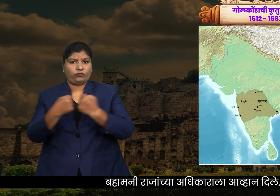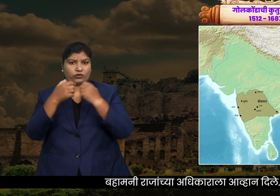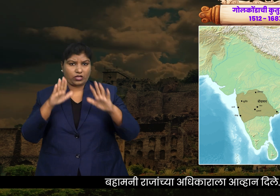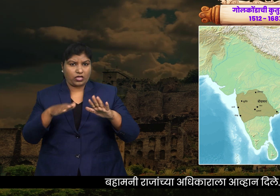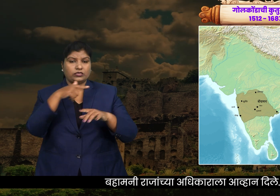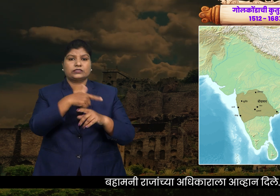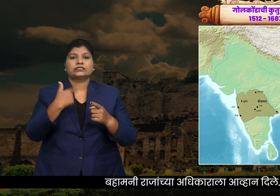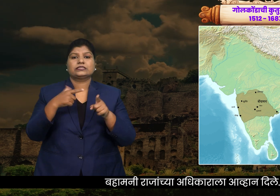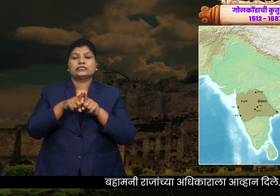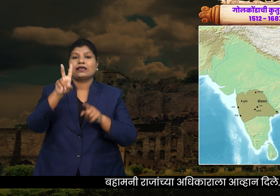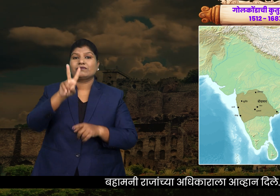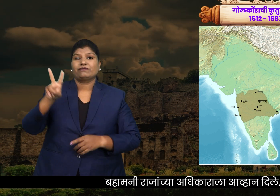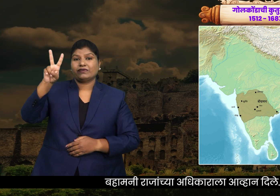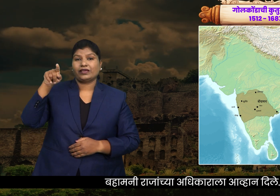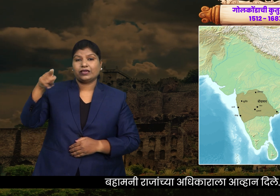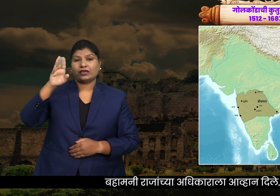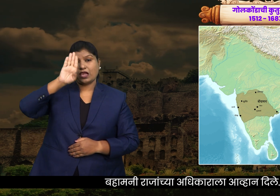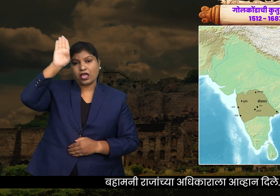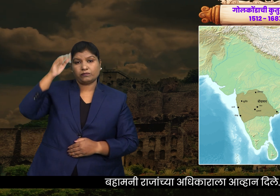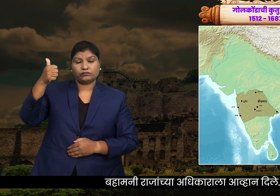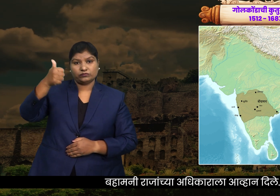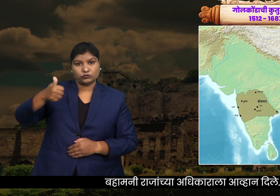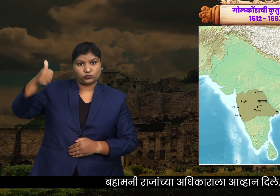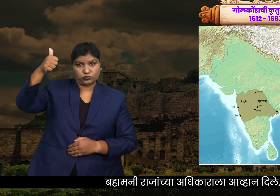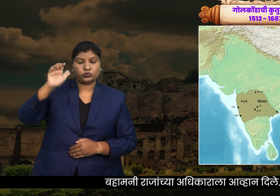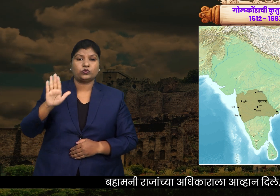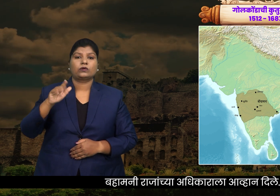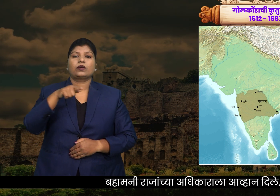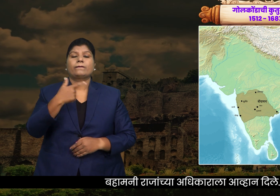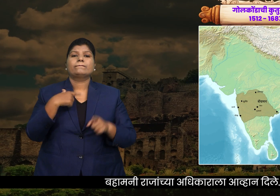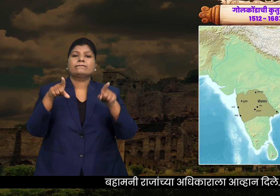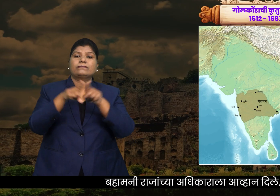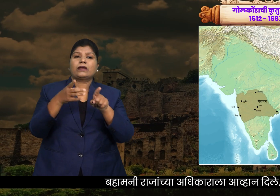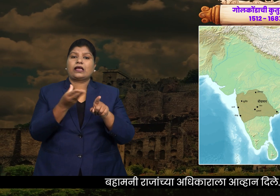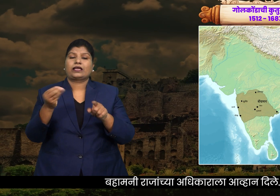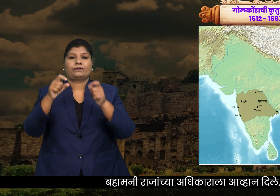बहामनी राज्याच्या अधिकाराला आव्हान दिले.